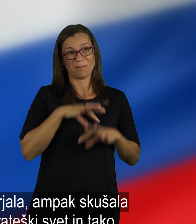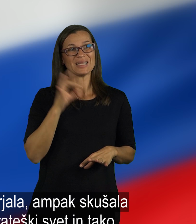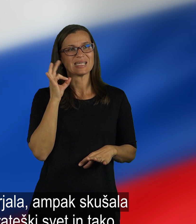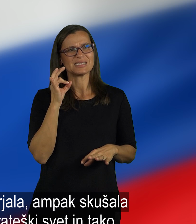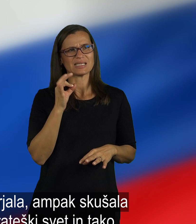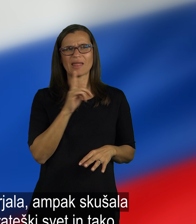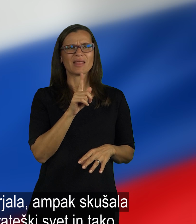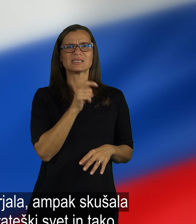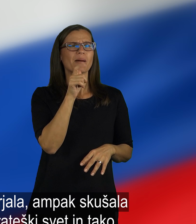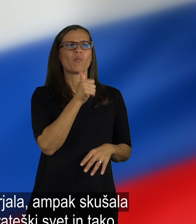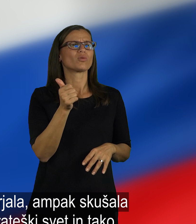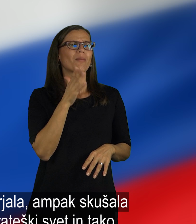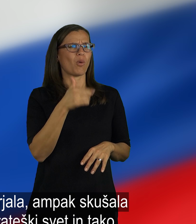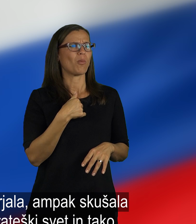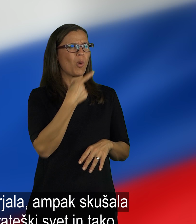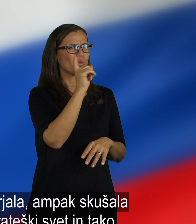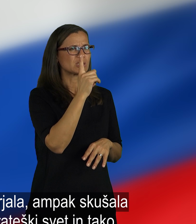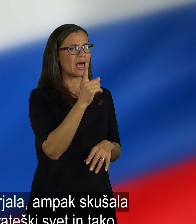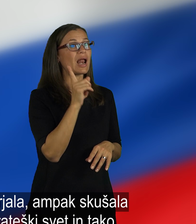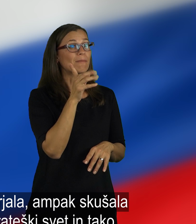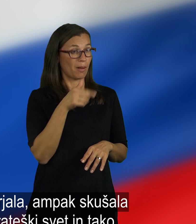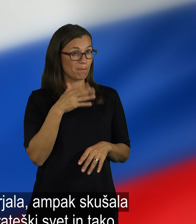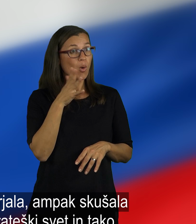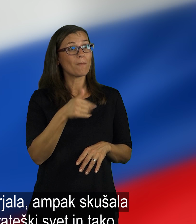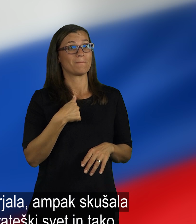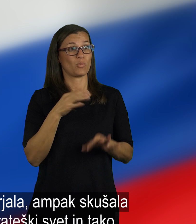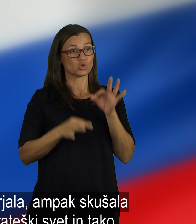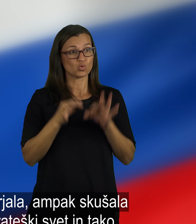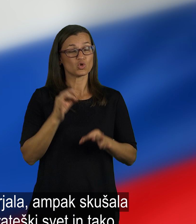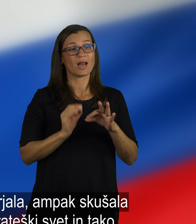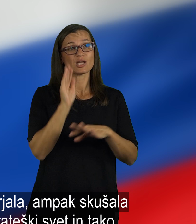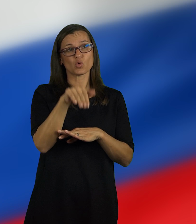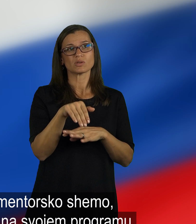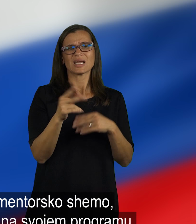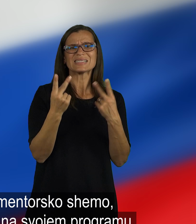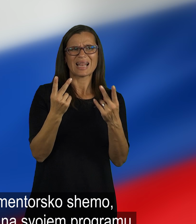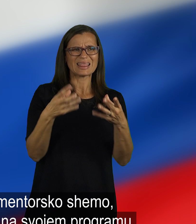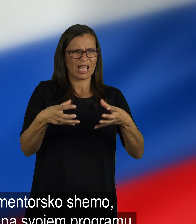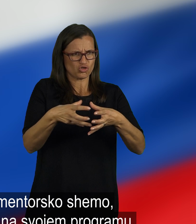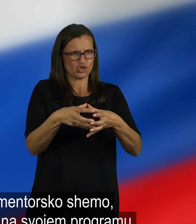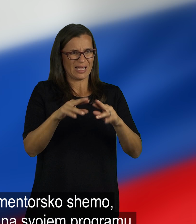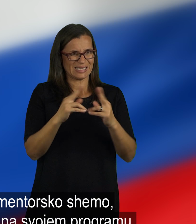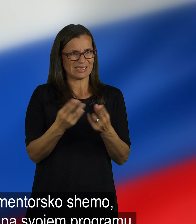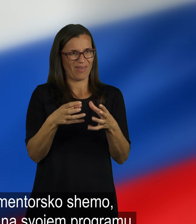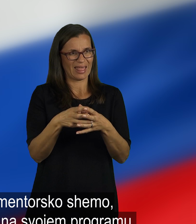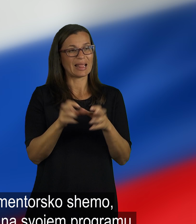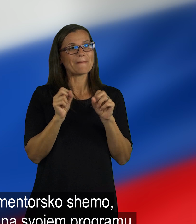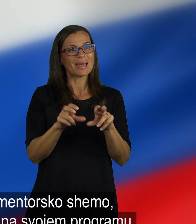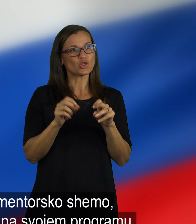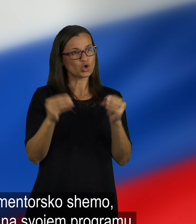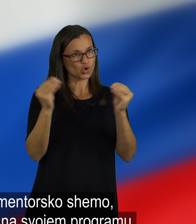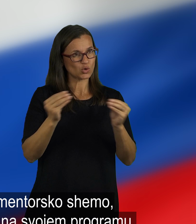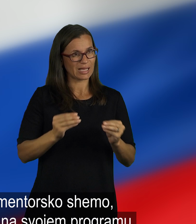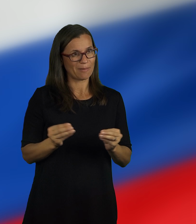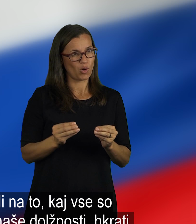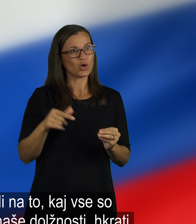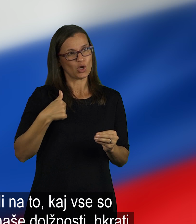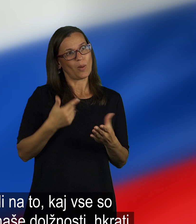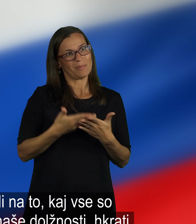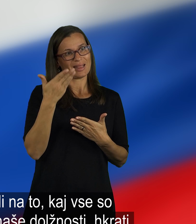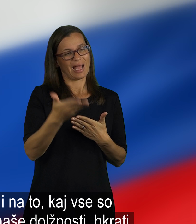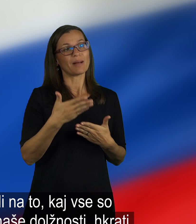opozarjala, ampak seveda skušala tudi skozi strateški svet in tako imenovano mentorsko shemo, ki jo predlagam v svojem